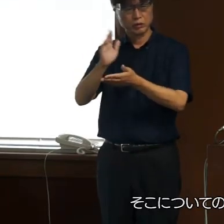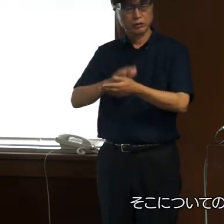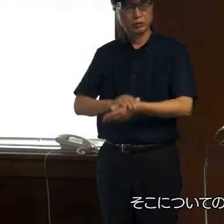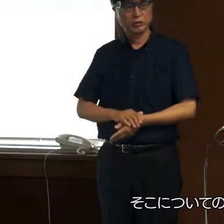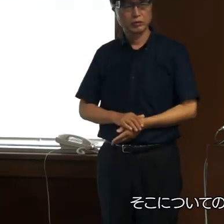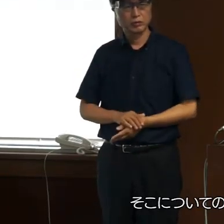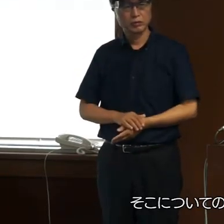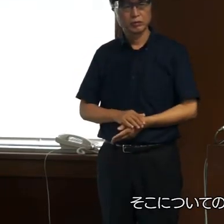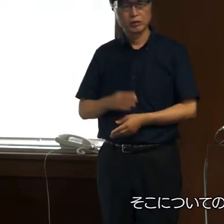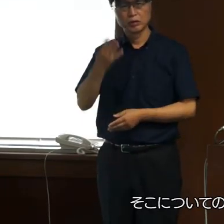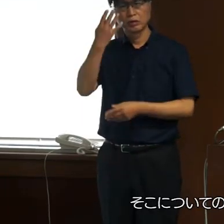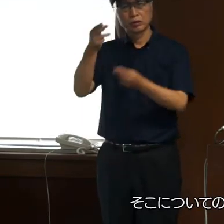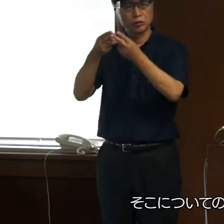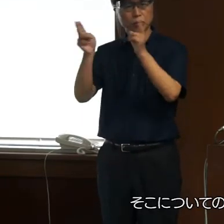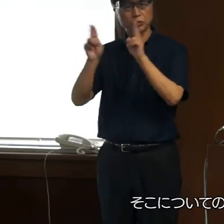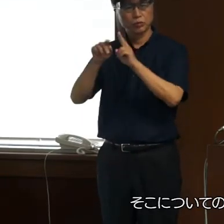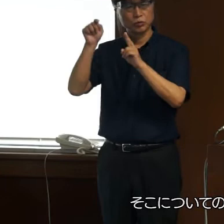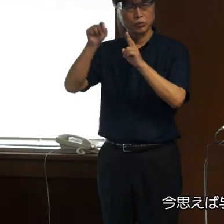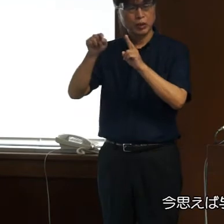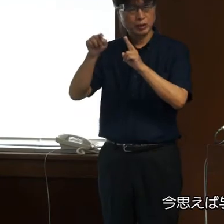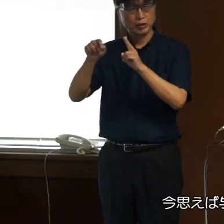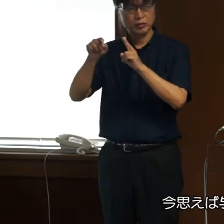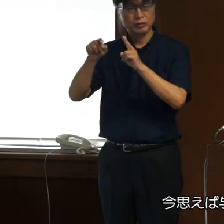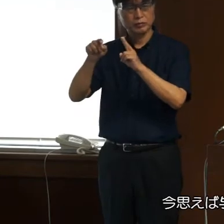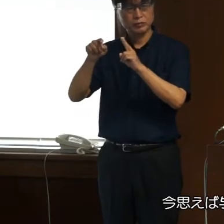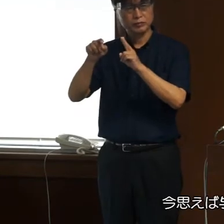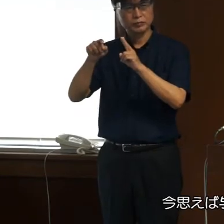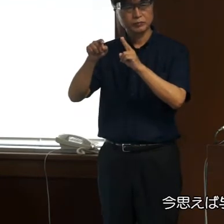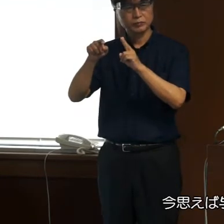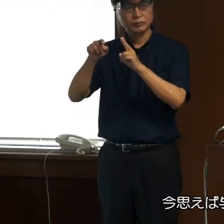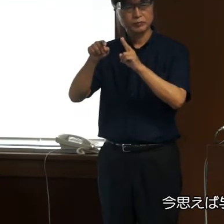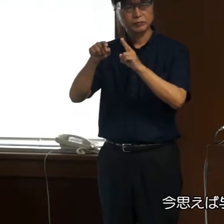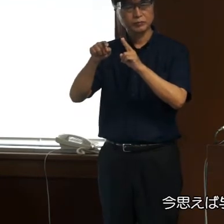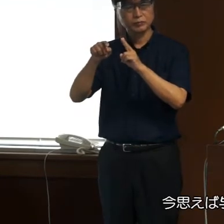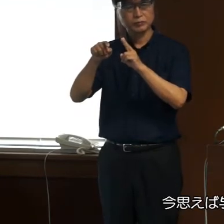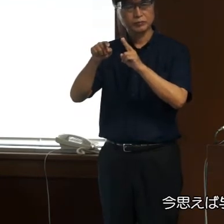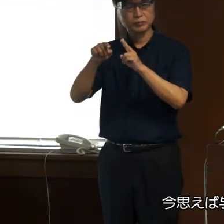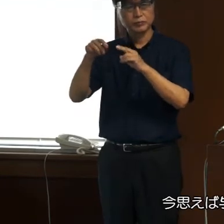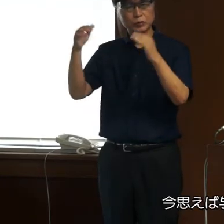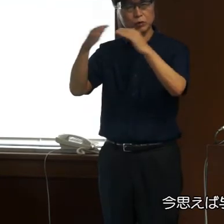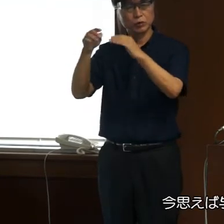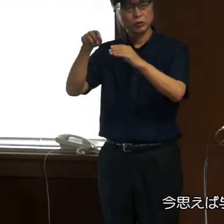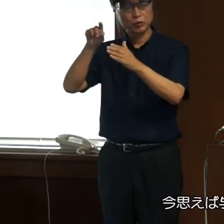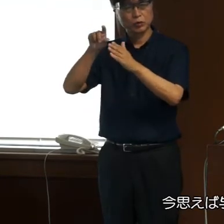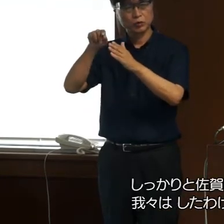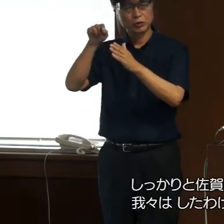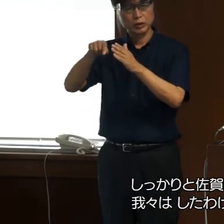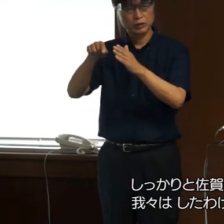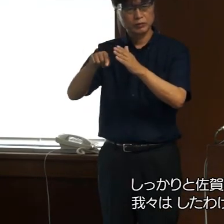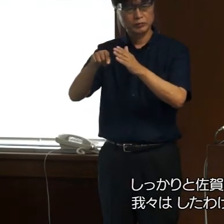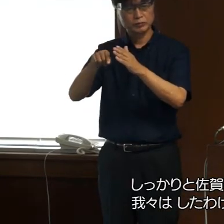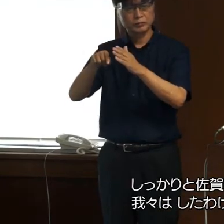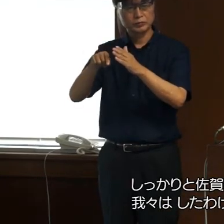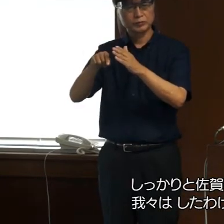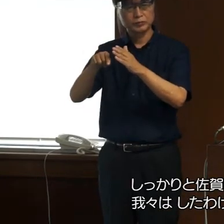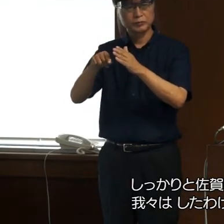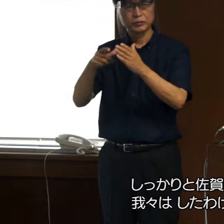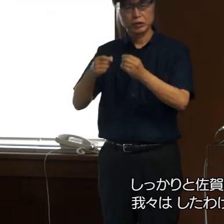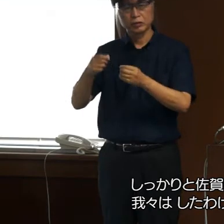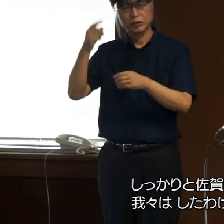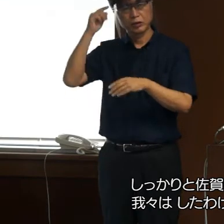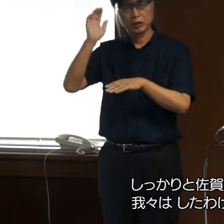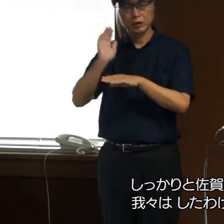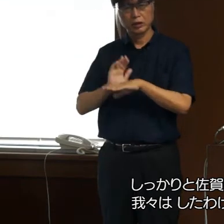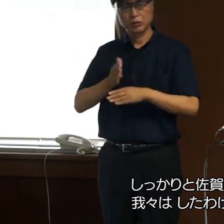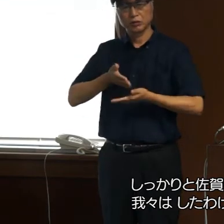与党の中で、今思えば与党の協議の中で かりと佐賀県の主